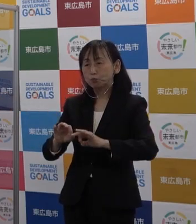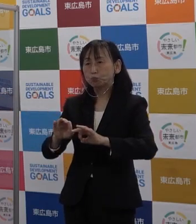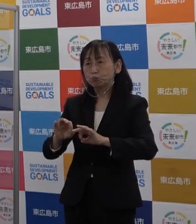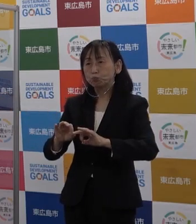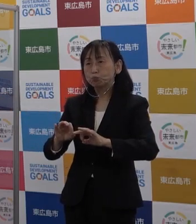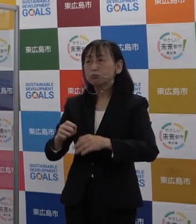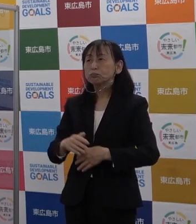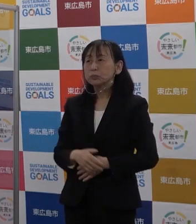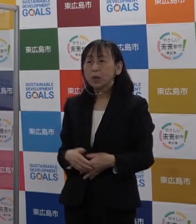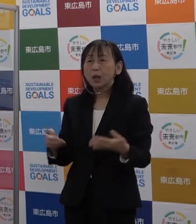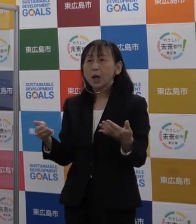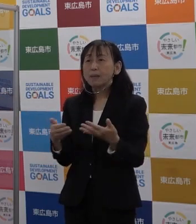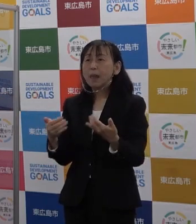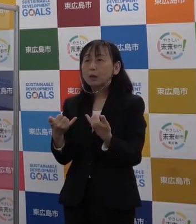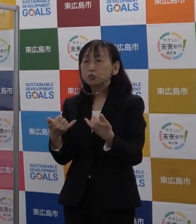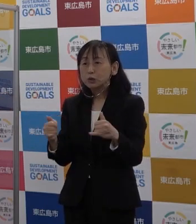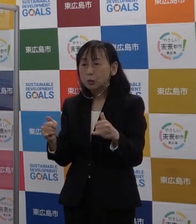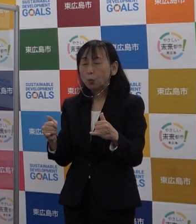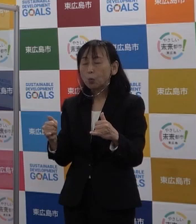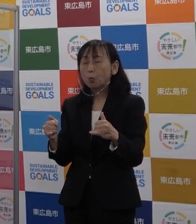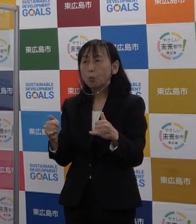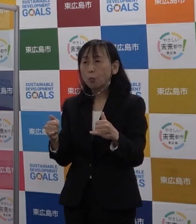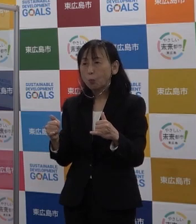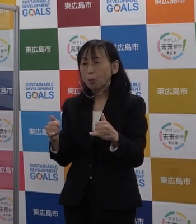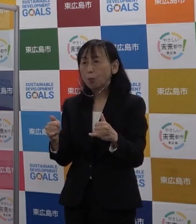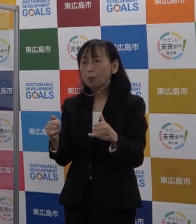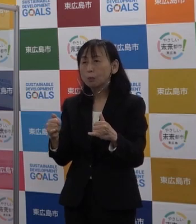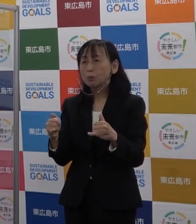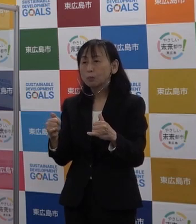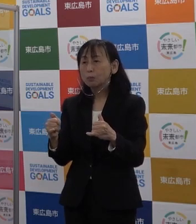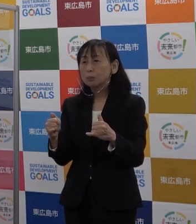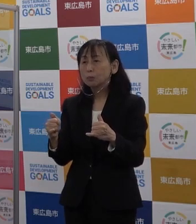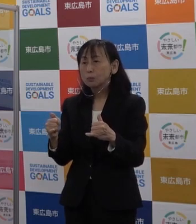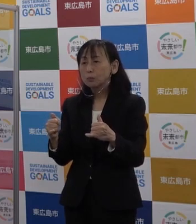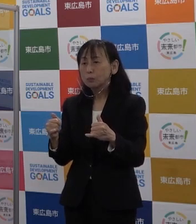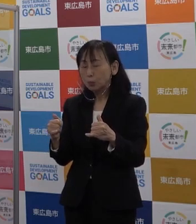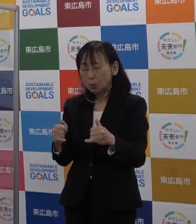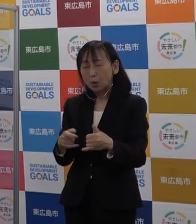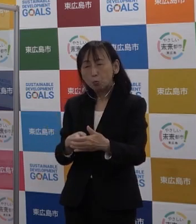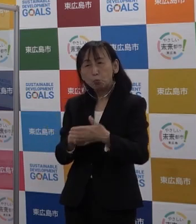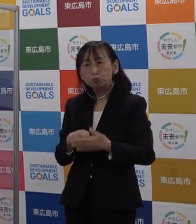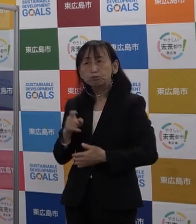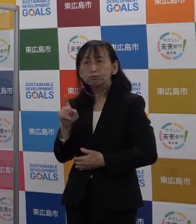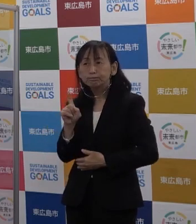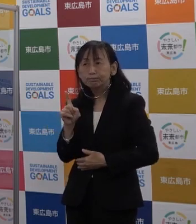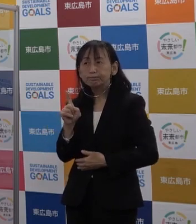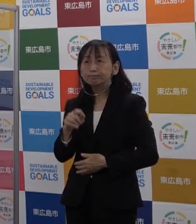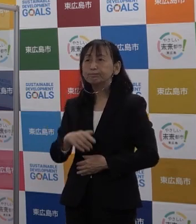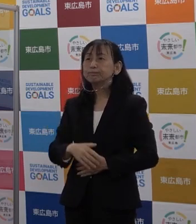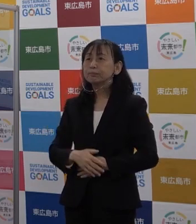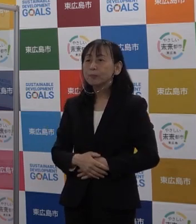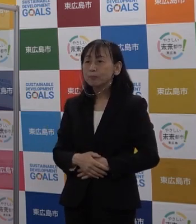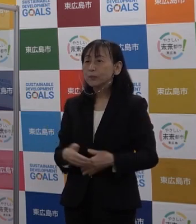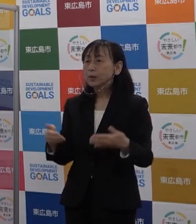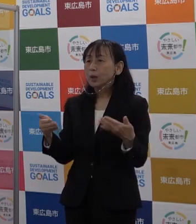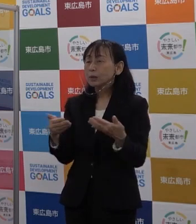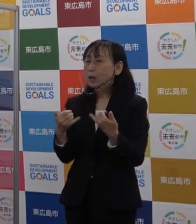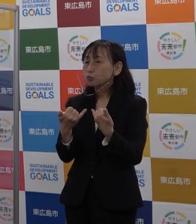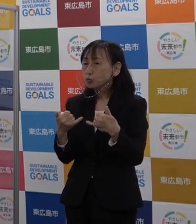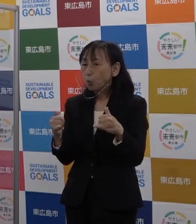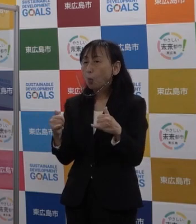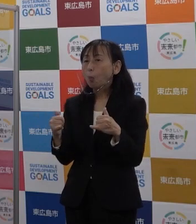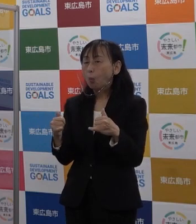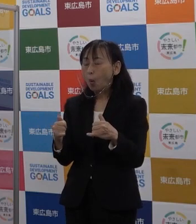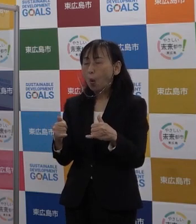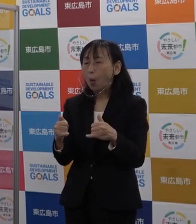労働者のところの右側、真ん中を見ていただくと、労働者のメリットというふうに書いてますけども、労働者にとっては安